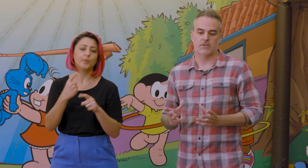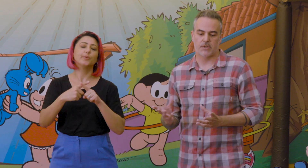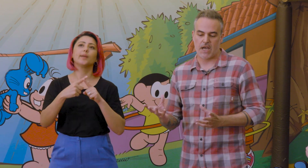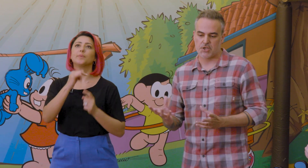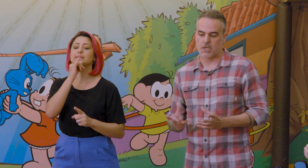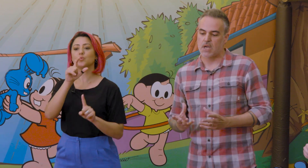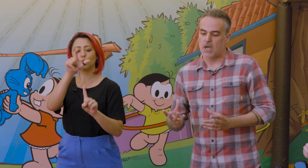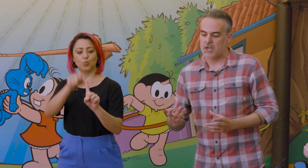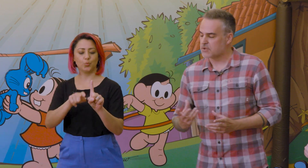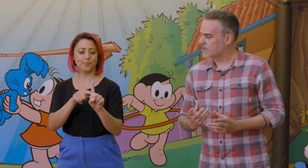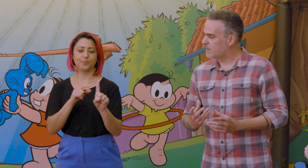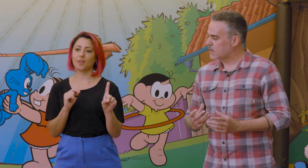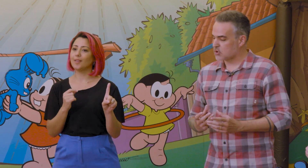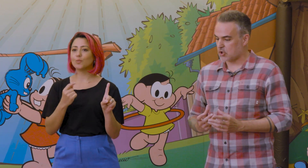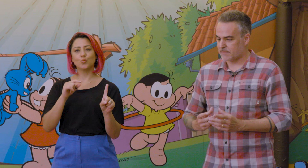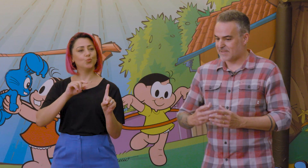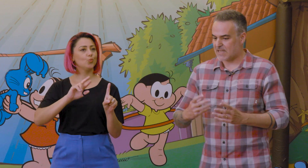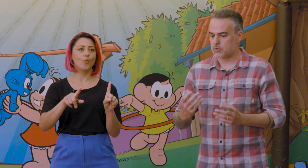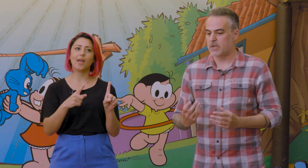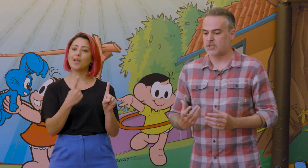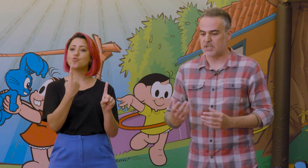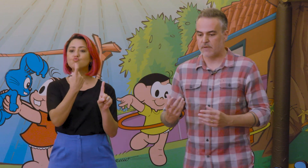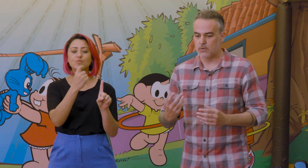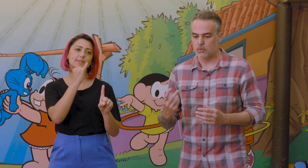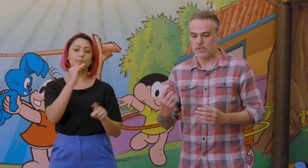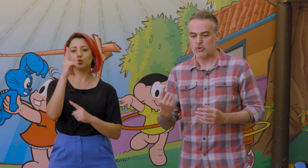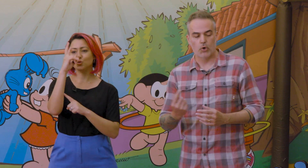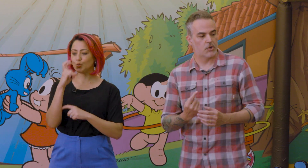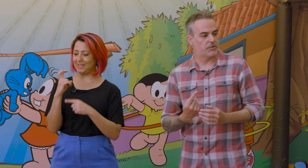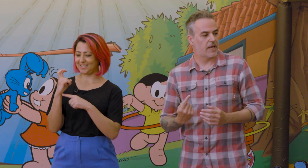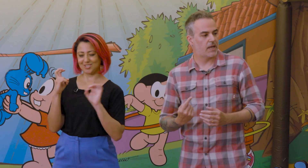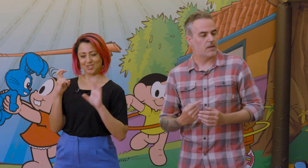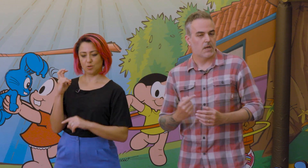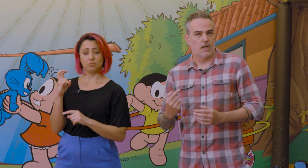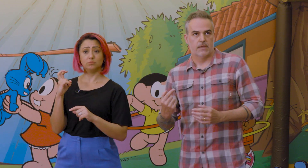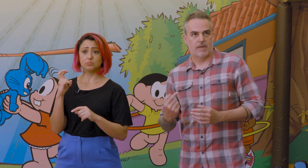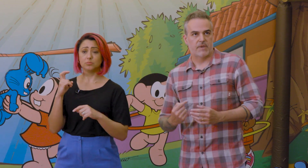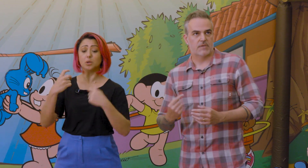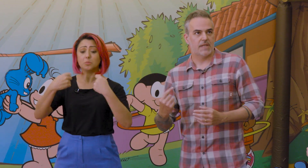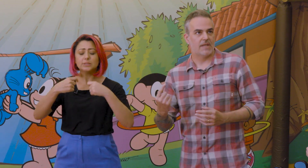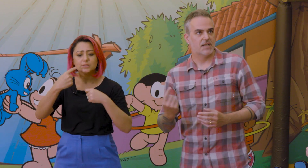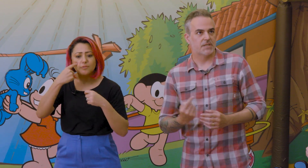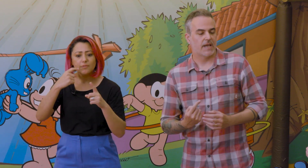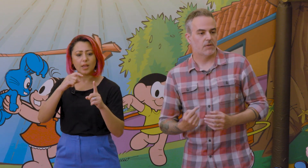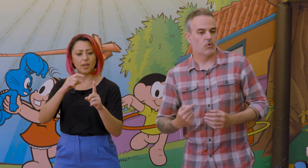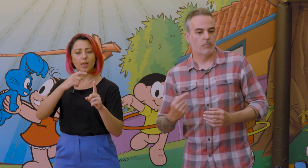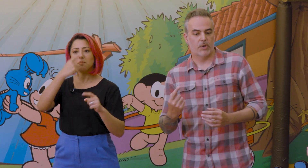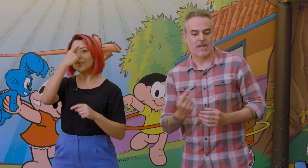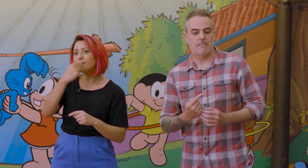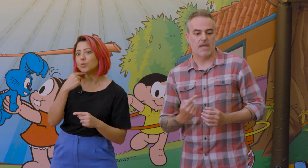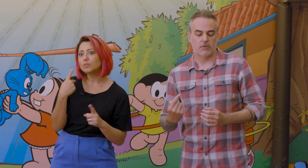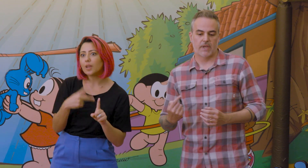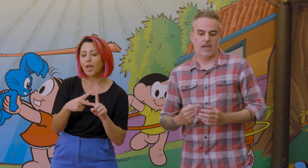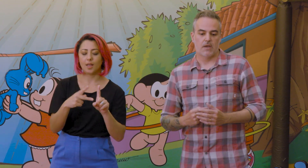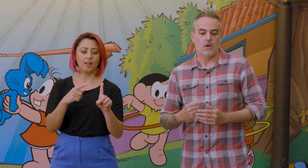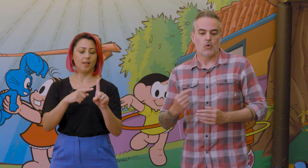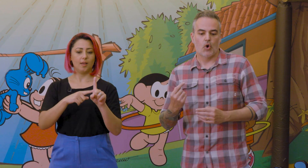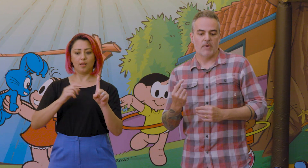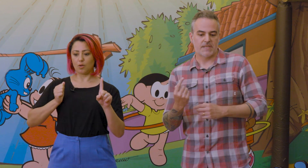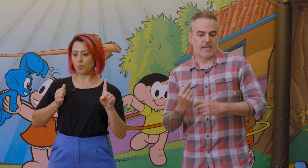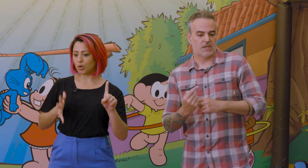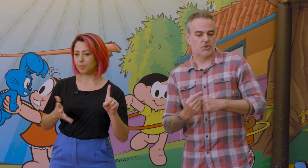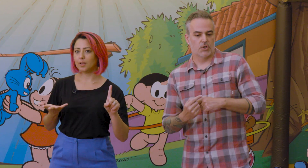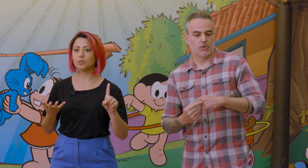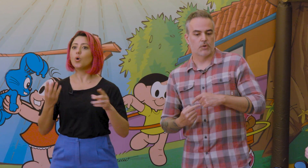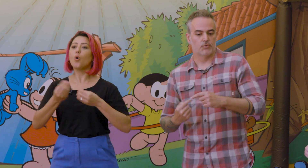gente fala de um personagem, a gente não está falando só da Sueli, a gente está falando do entorno dela, da personalidade dela, do comportamento dela,